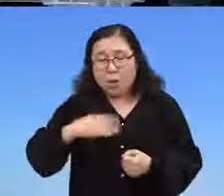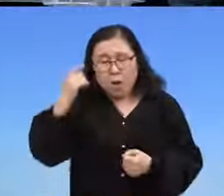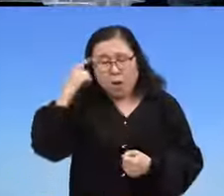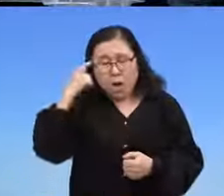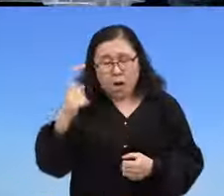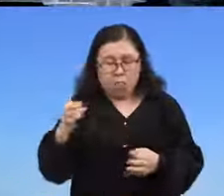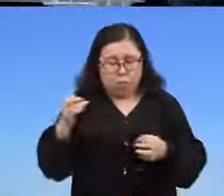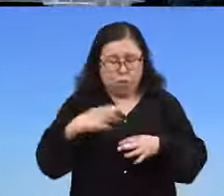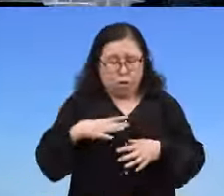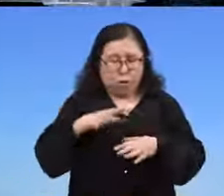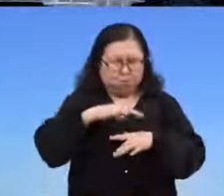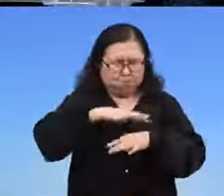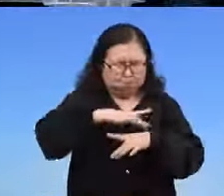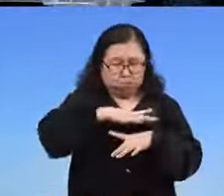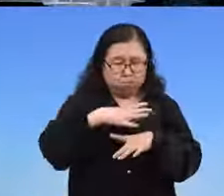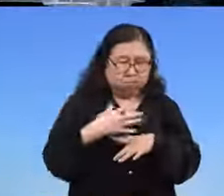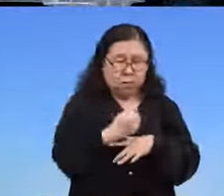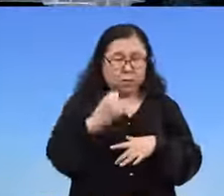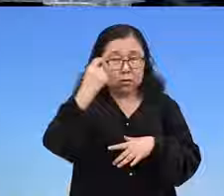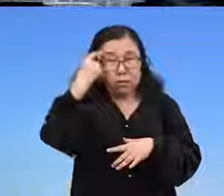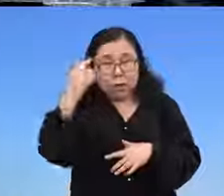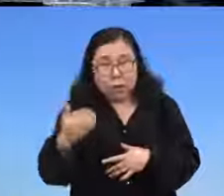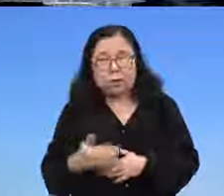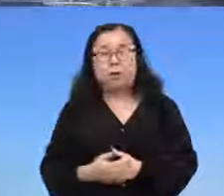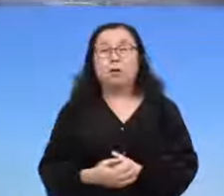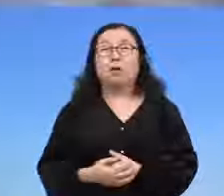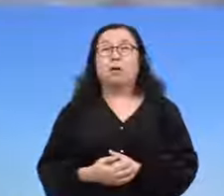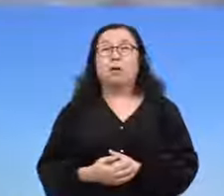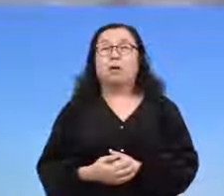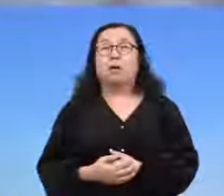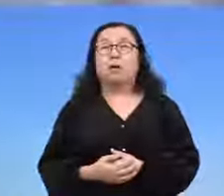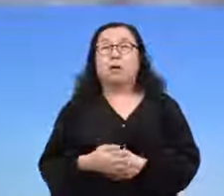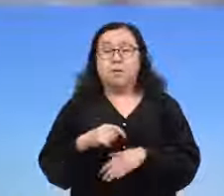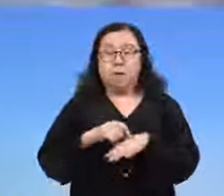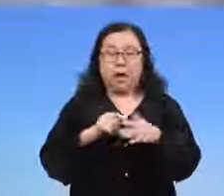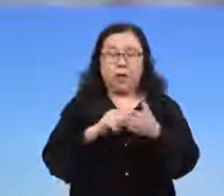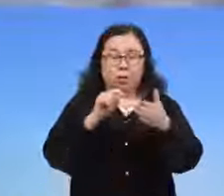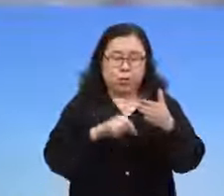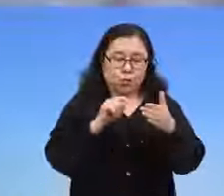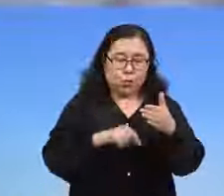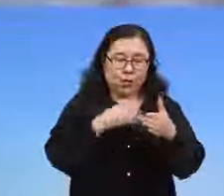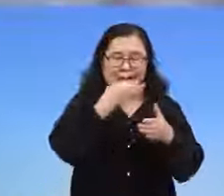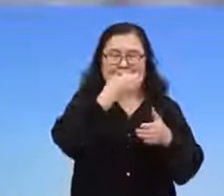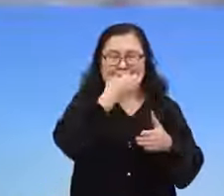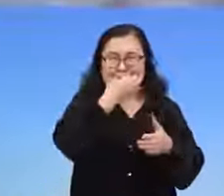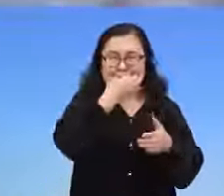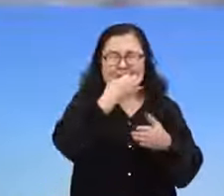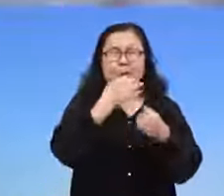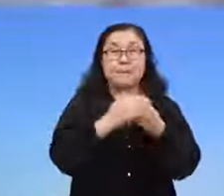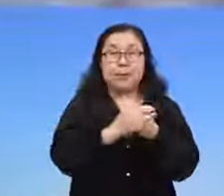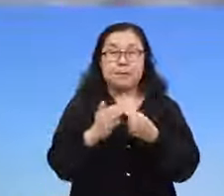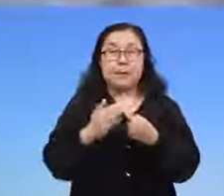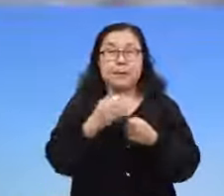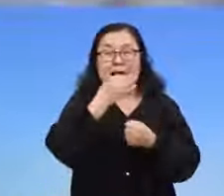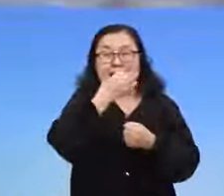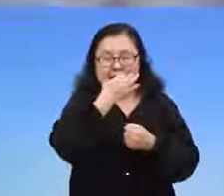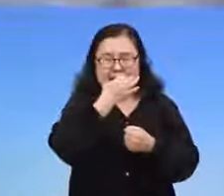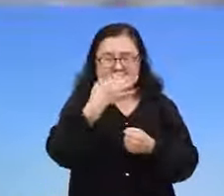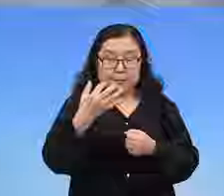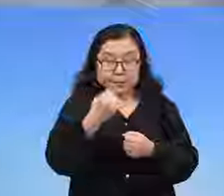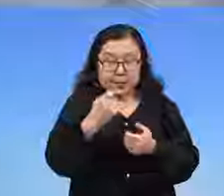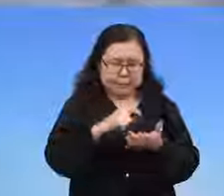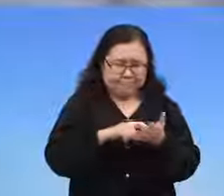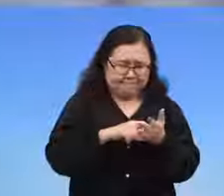헤롯은 왜 그 한마디에 그토록 두려움을 가지게 되는 겁니까? 그 내면에 있는 이 탐욕 때문에, 그